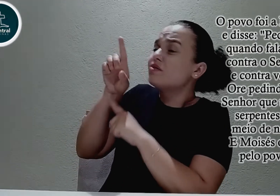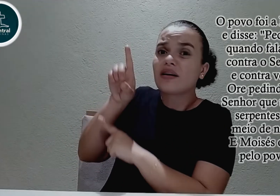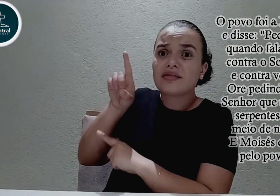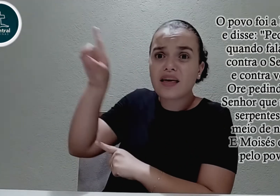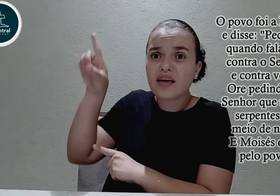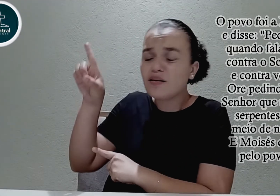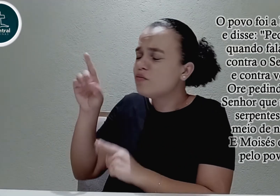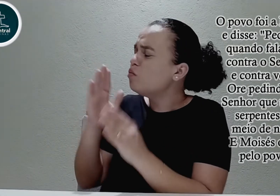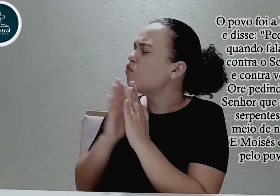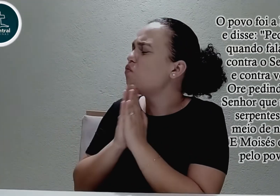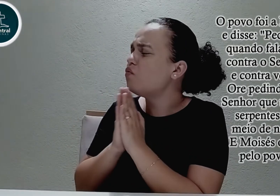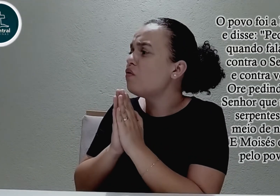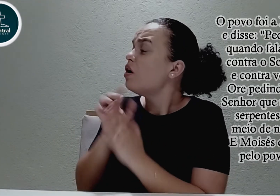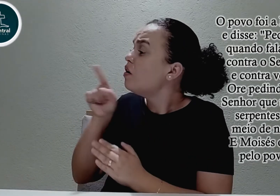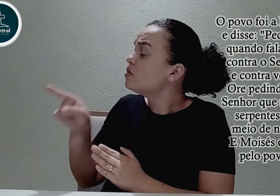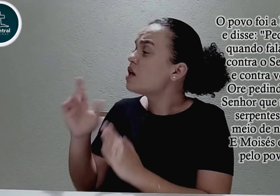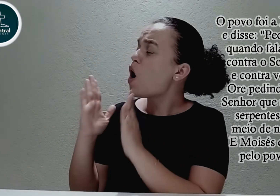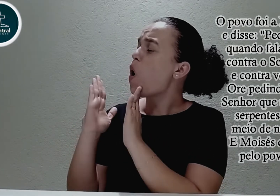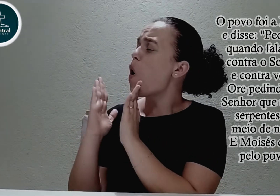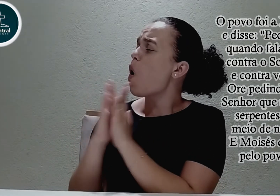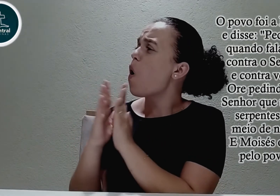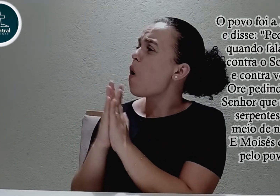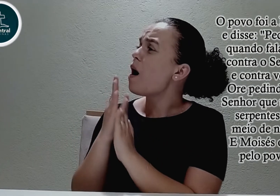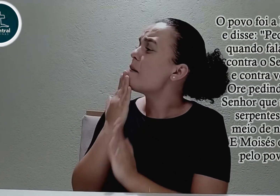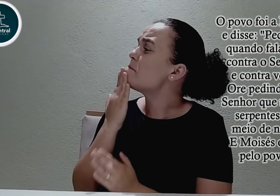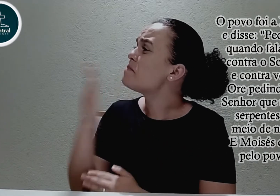Pecamos quando falamos contra o Senhor e contra você.